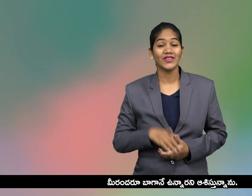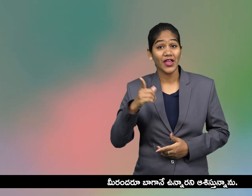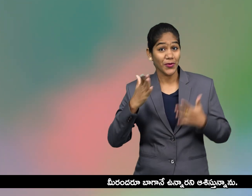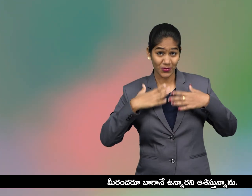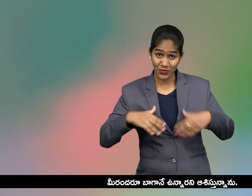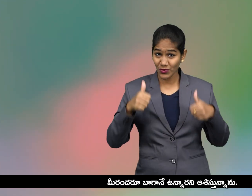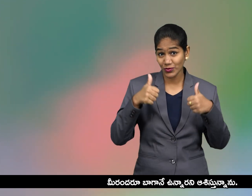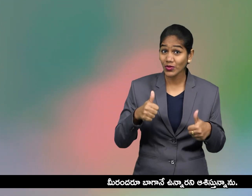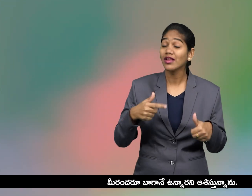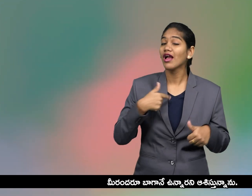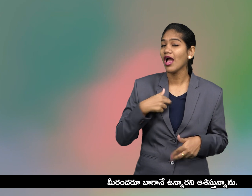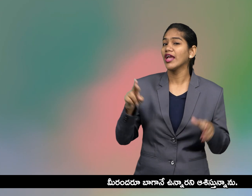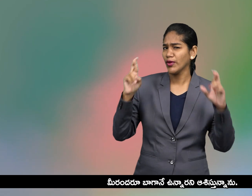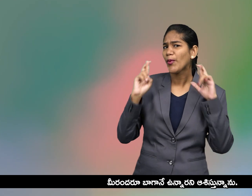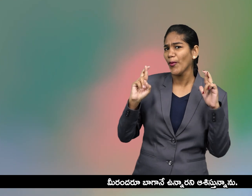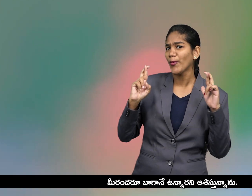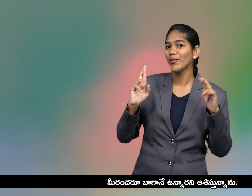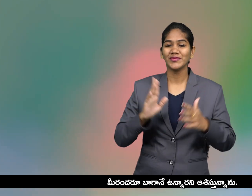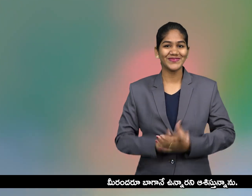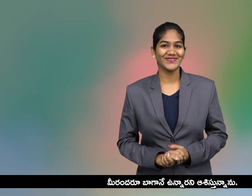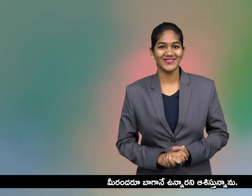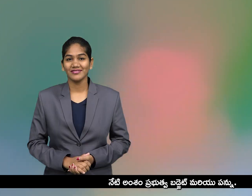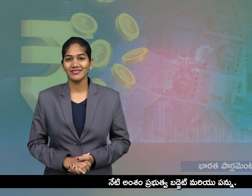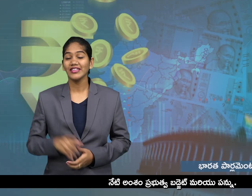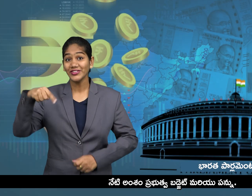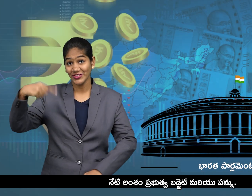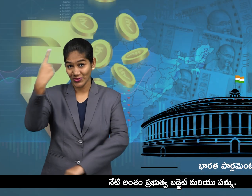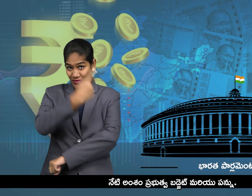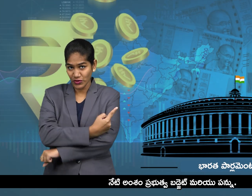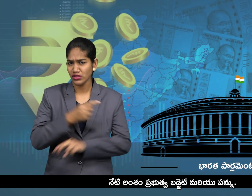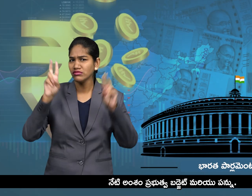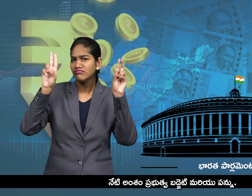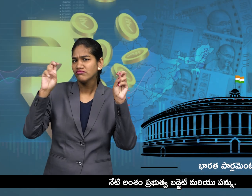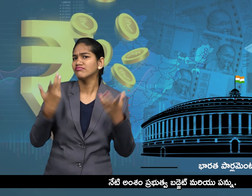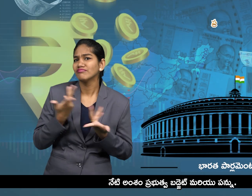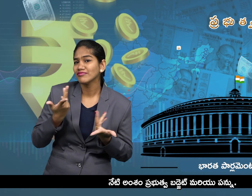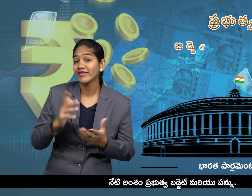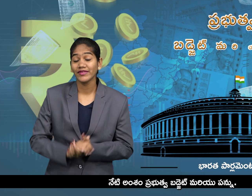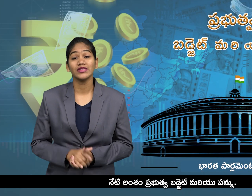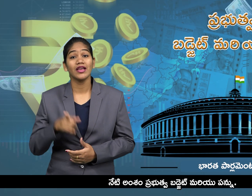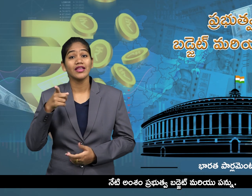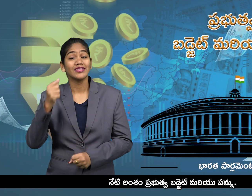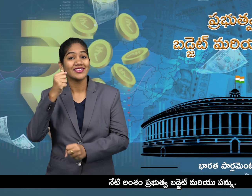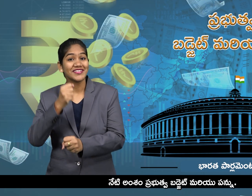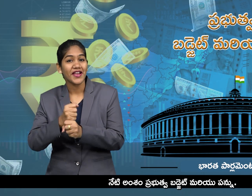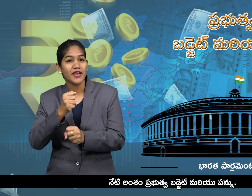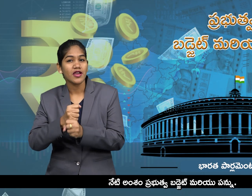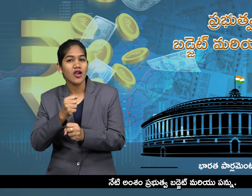మీరందరూ బాగానే ఉన్నారని ఆశిస్తున్నాను. నేటి అంశం ప్రభుత్వ బడ్జెట్ మరియు